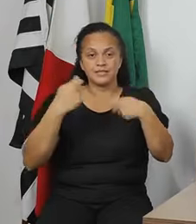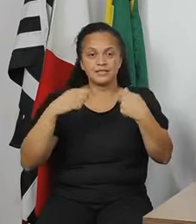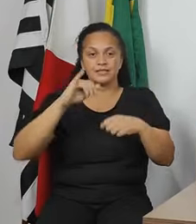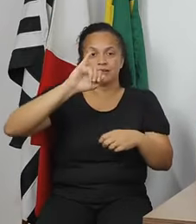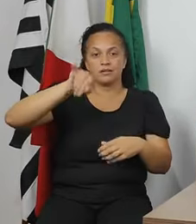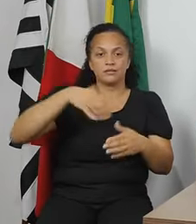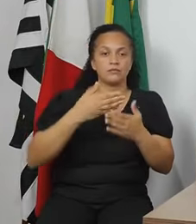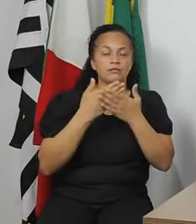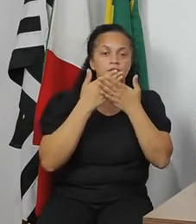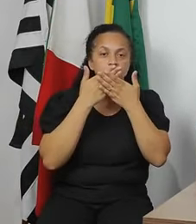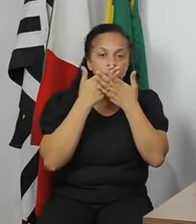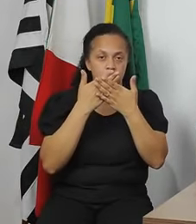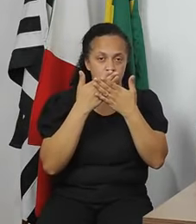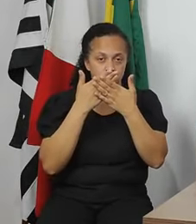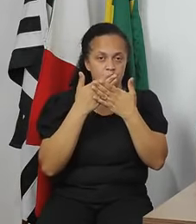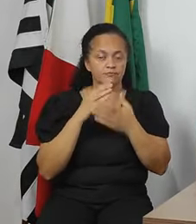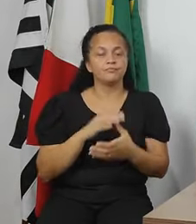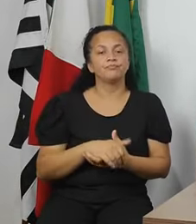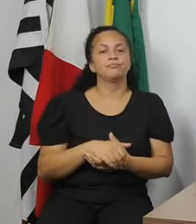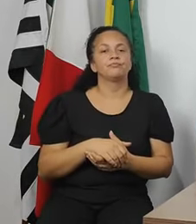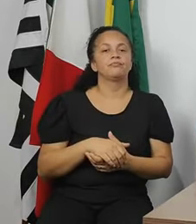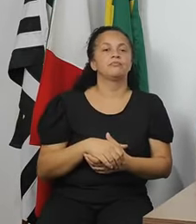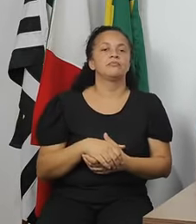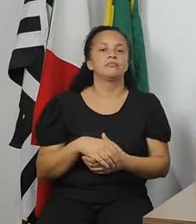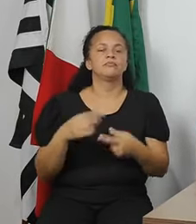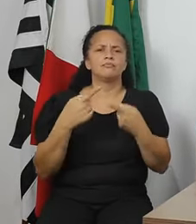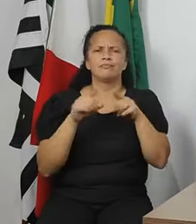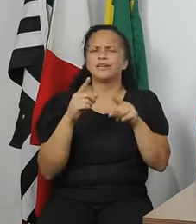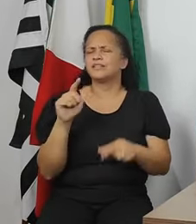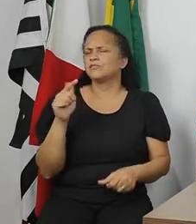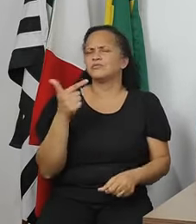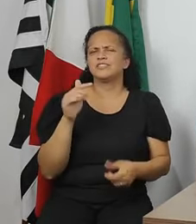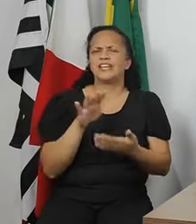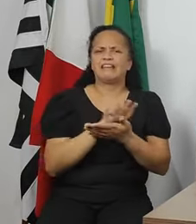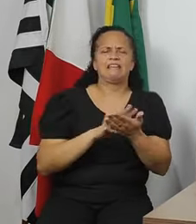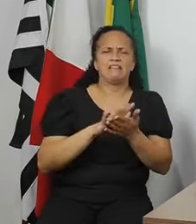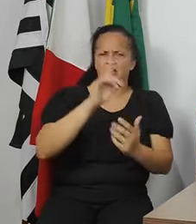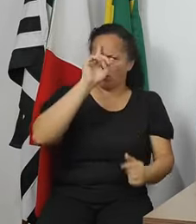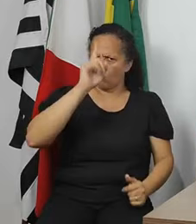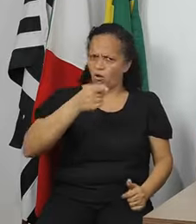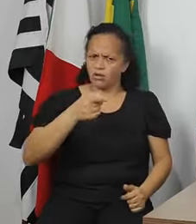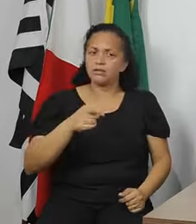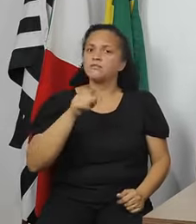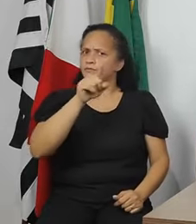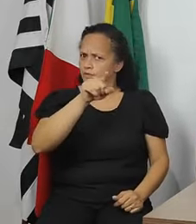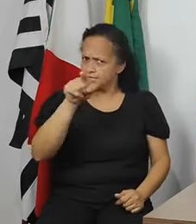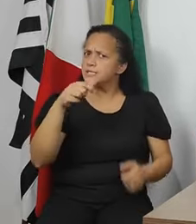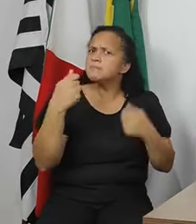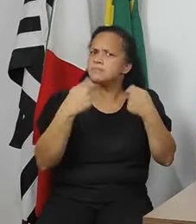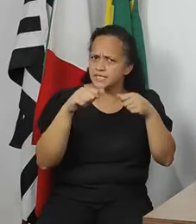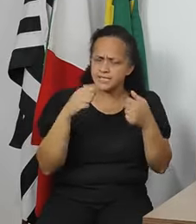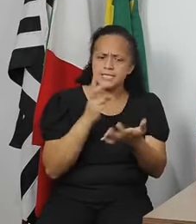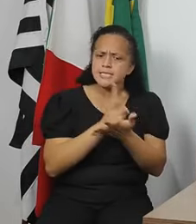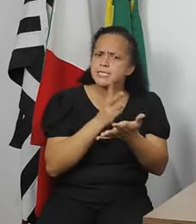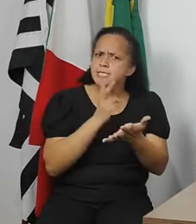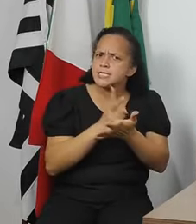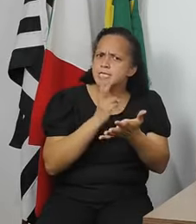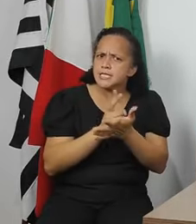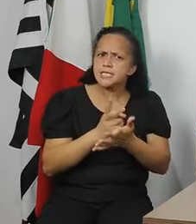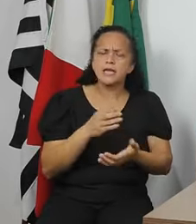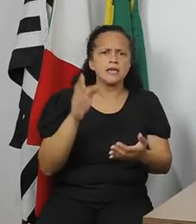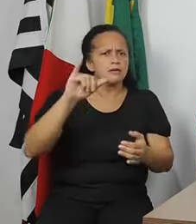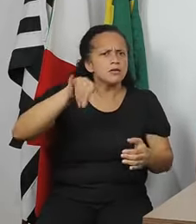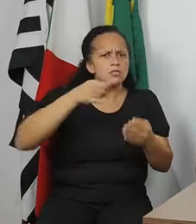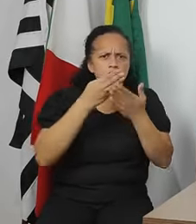como a Nani falou, nenhuma ordenança imperativa de Deus, né? Vocês têm que jejuar sempre em tal dia, vocês têm